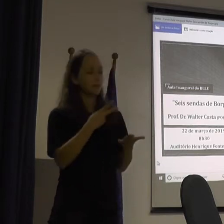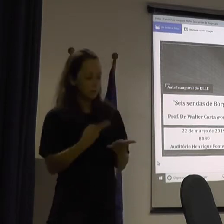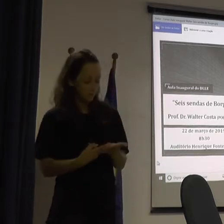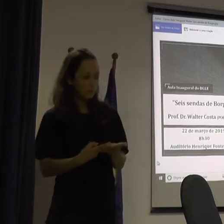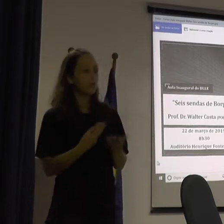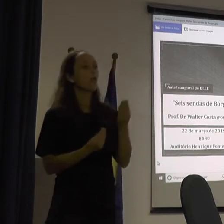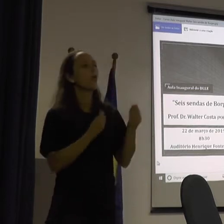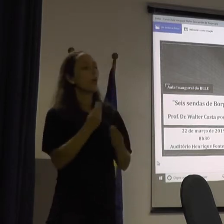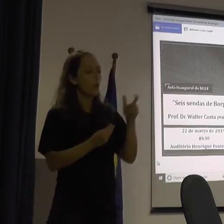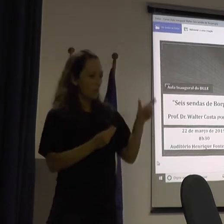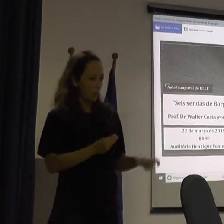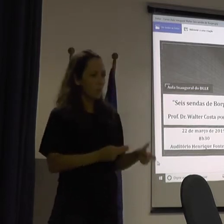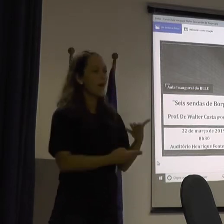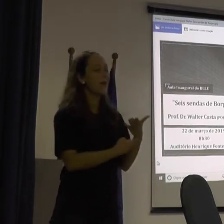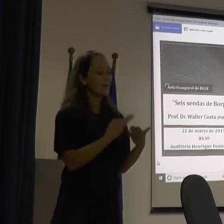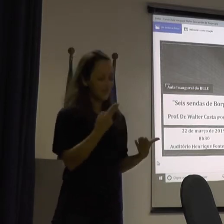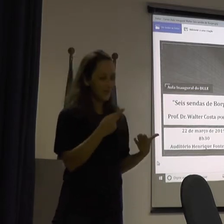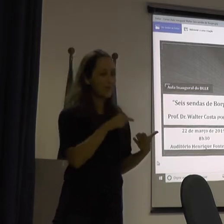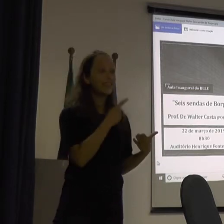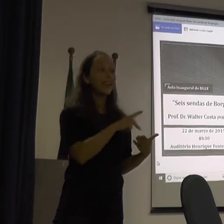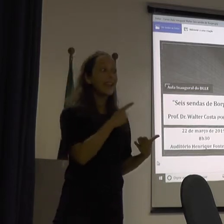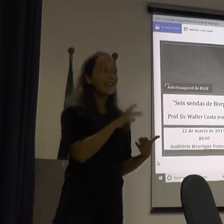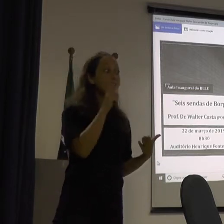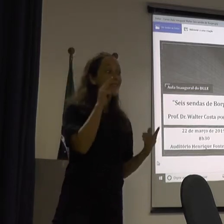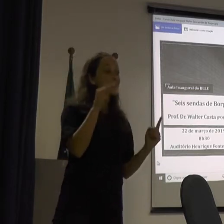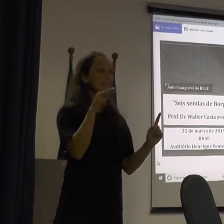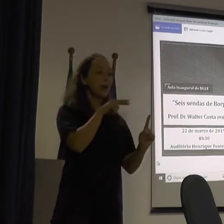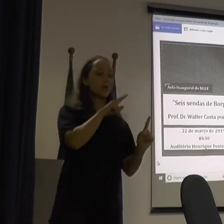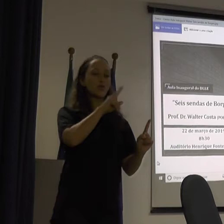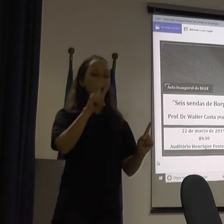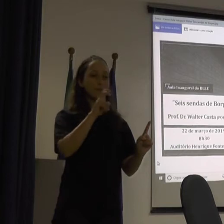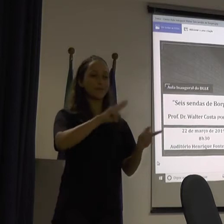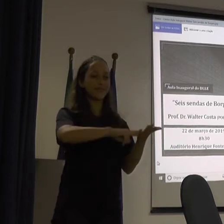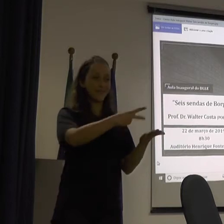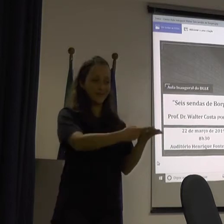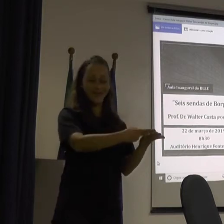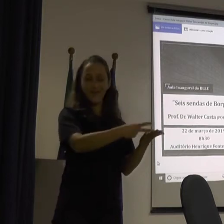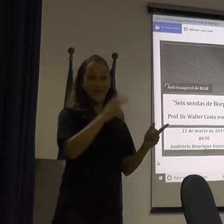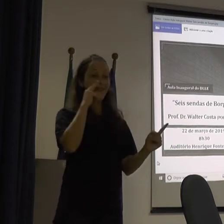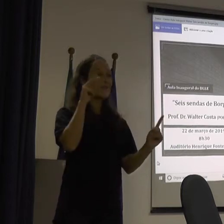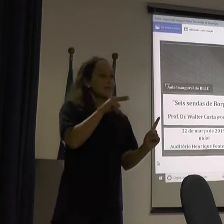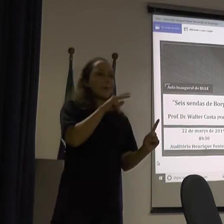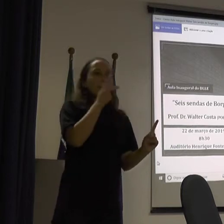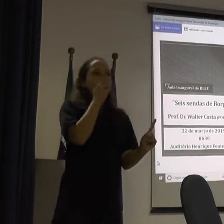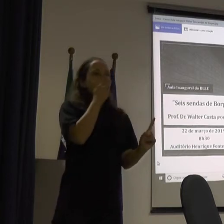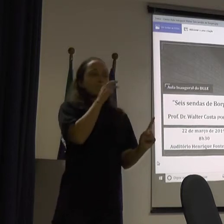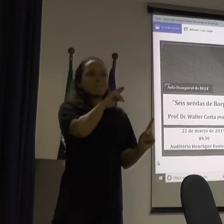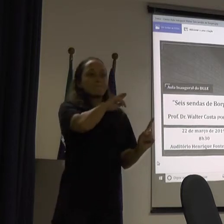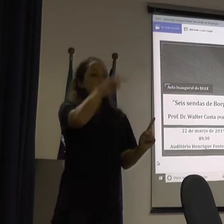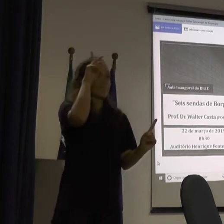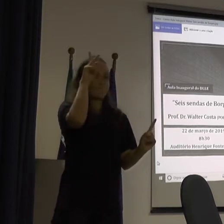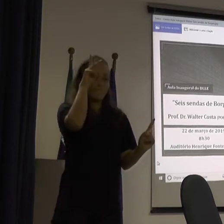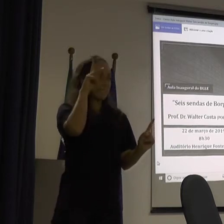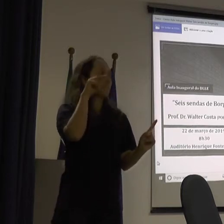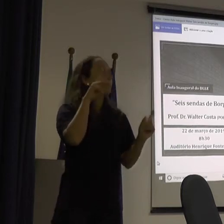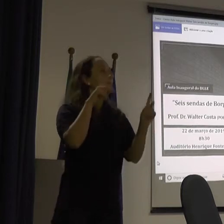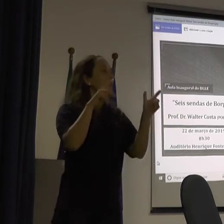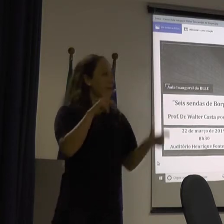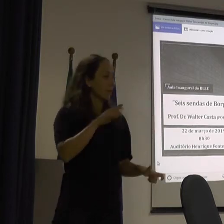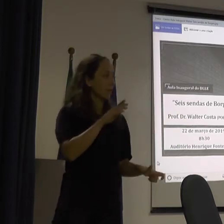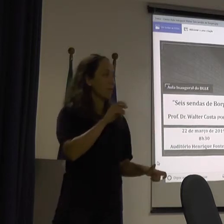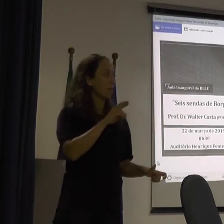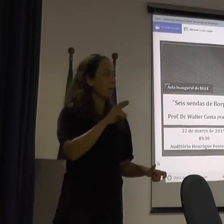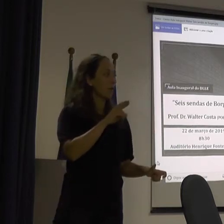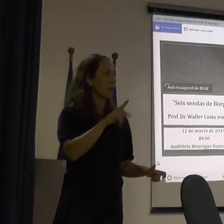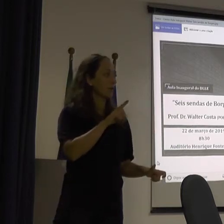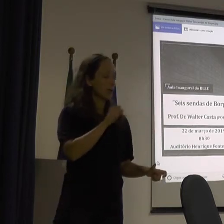Borges entende a tradução, que é uma maneira muito singular, né, a forma como ele não somente enxerga,